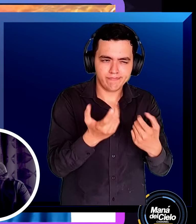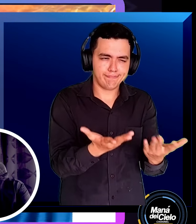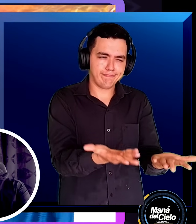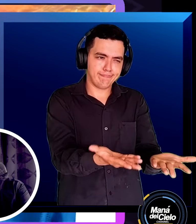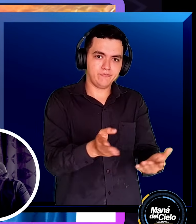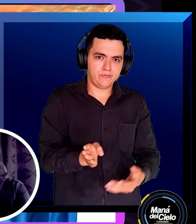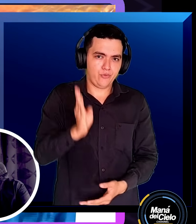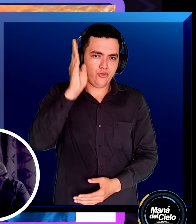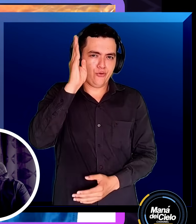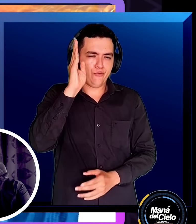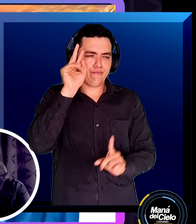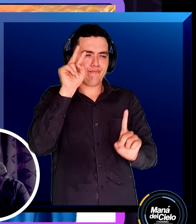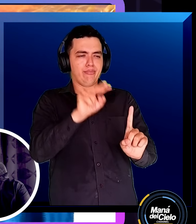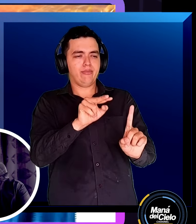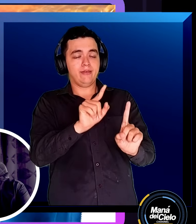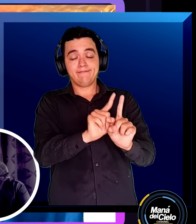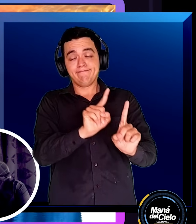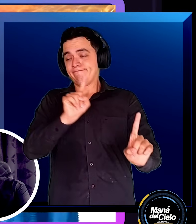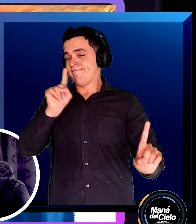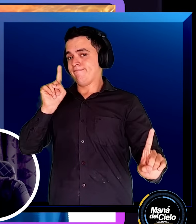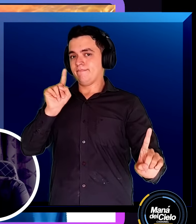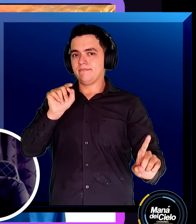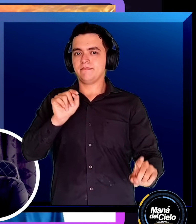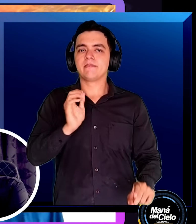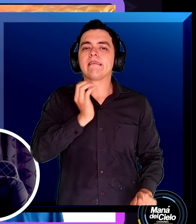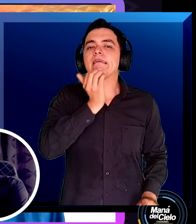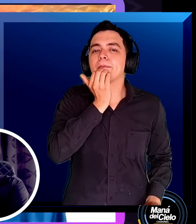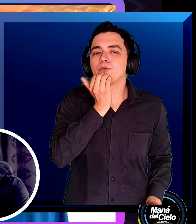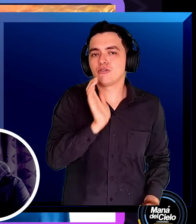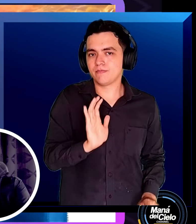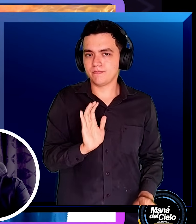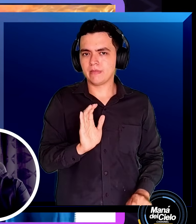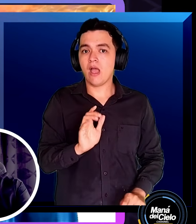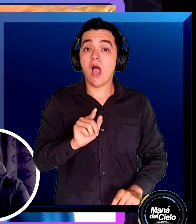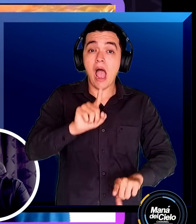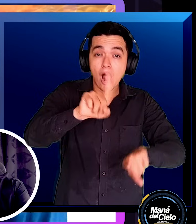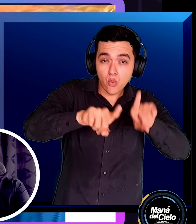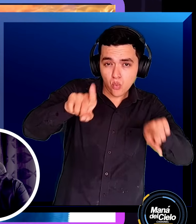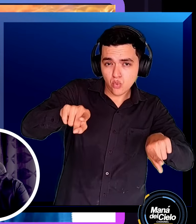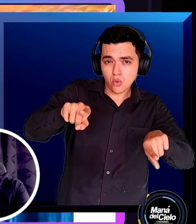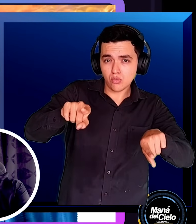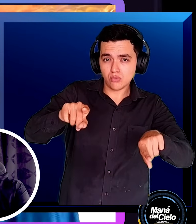Porque Pablo dijo: y cuando ores, ora en el Espíritu, porque Dios